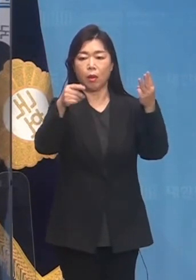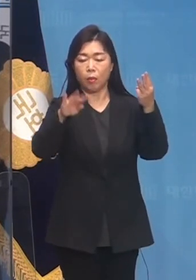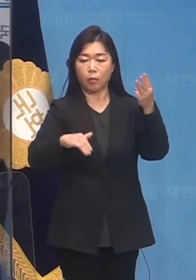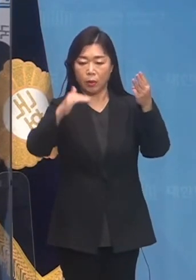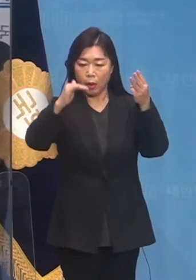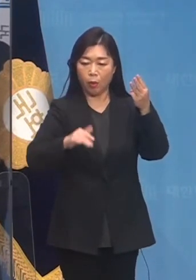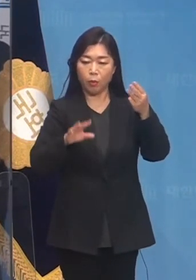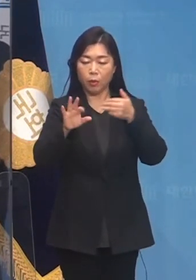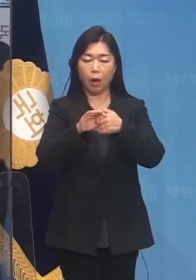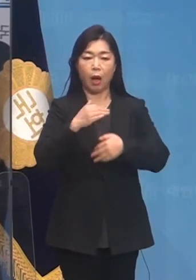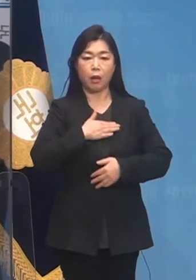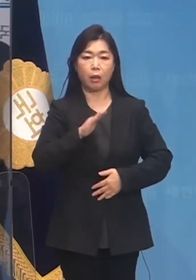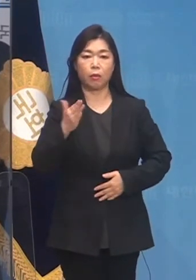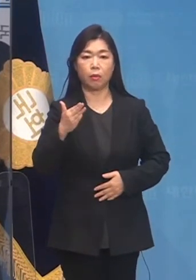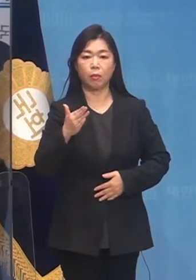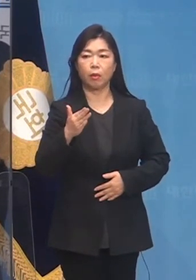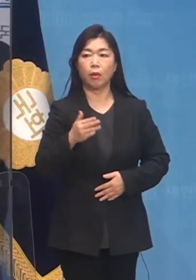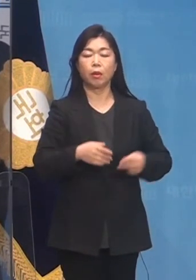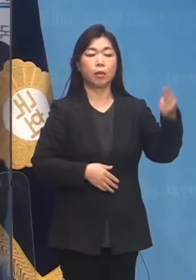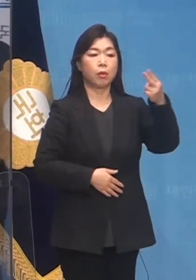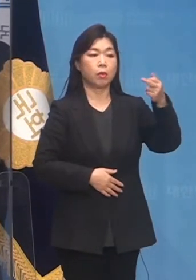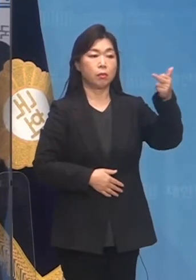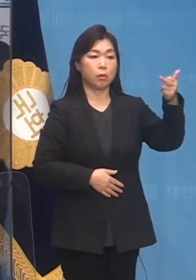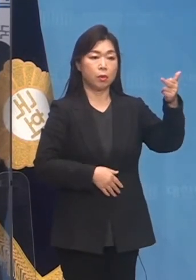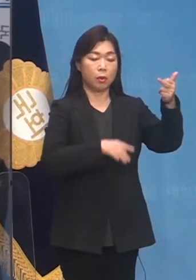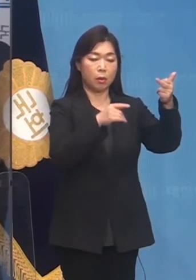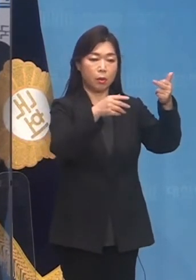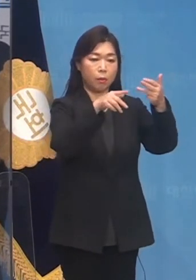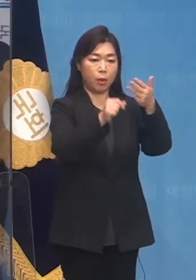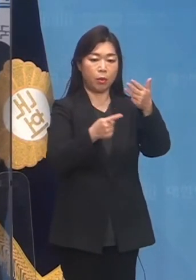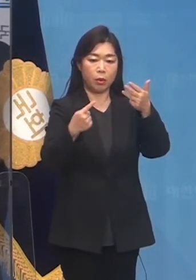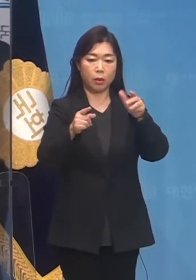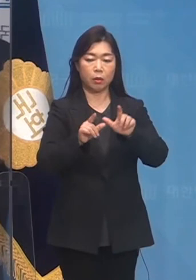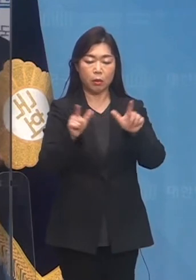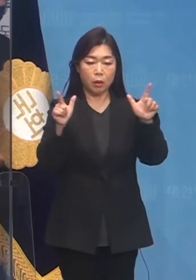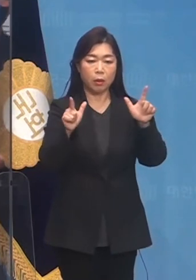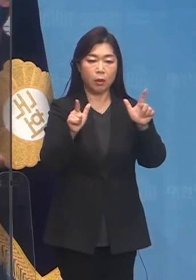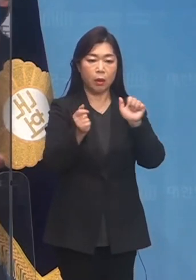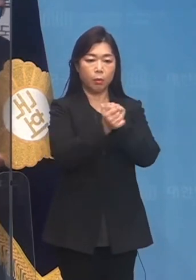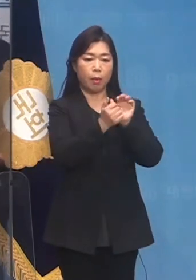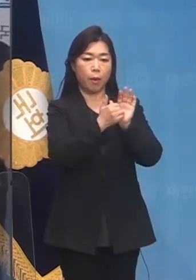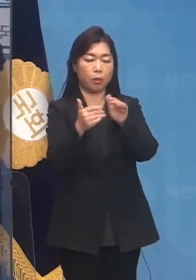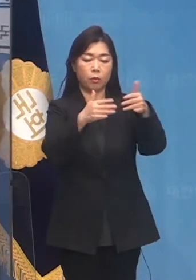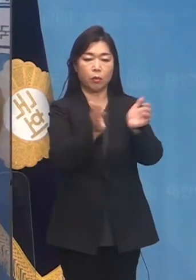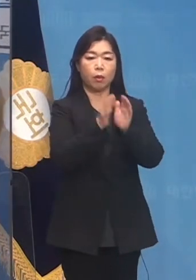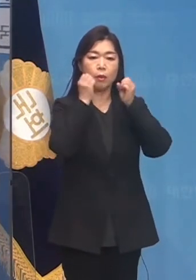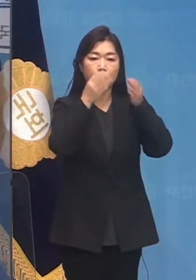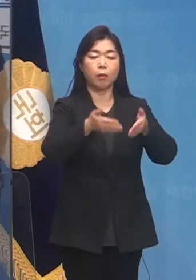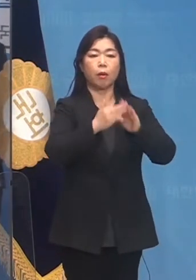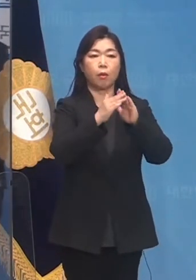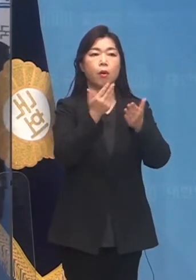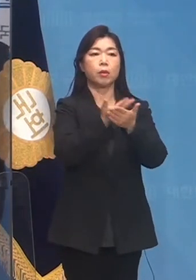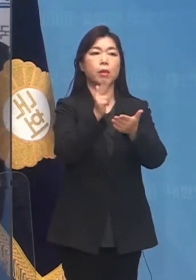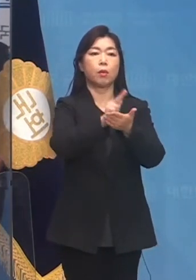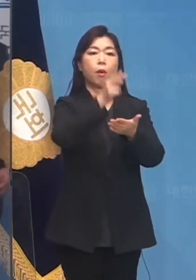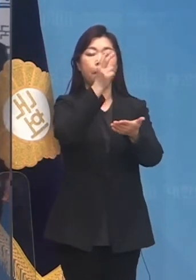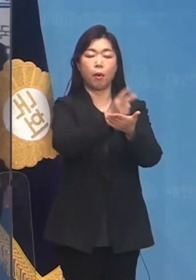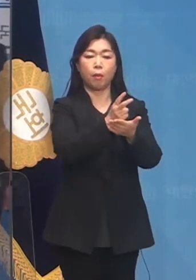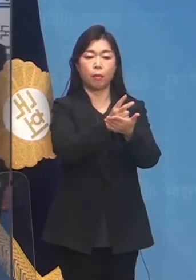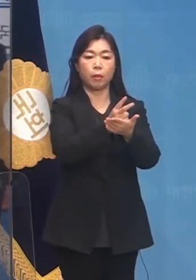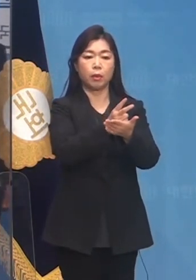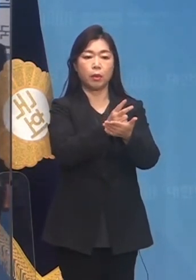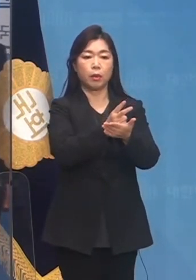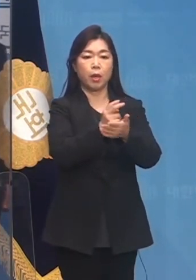알아야 된다고 생각하고 있습니다. 2017년 8월 1일 방역국이 생기면서 제정된 법이죠. 거기에 따라서